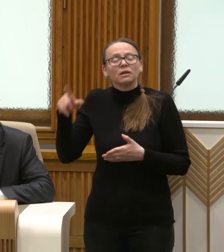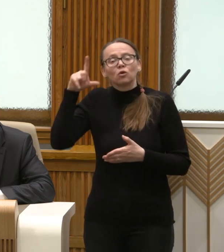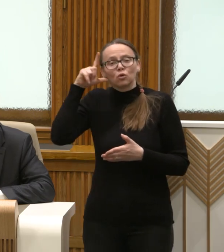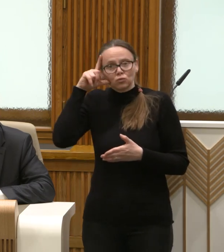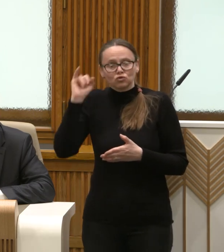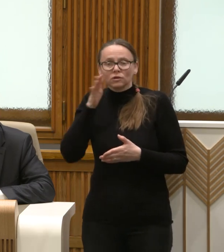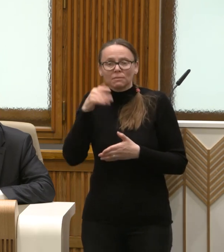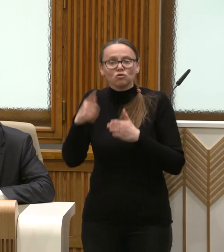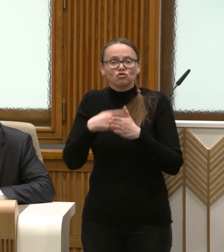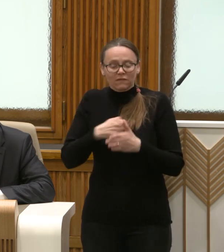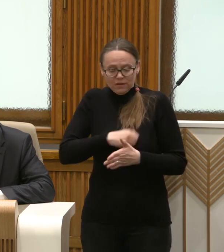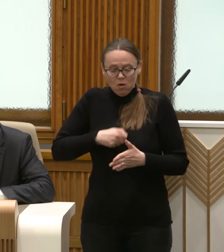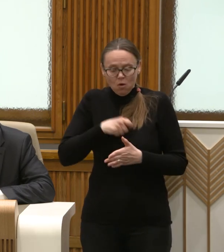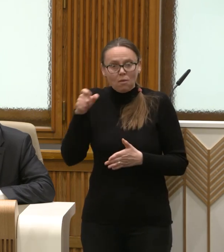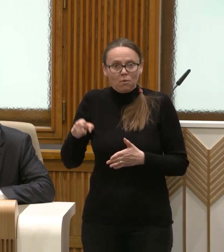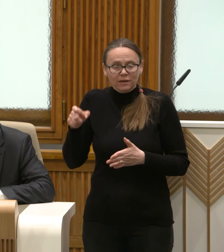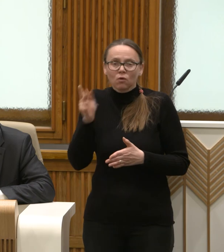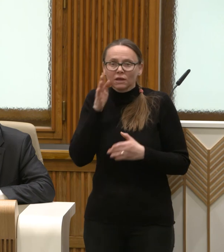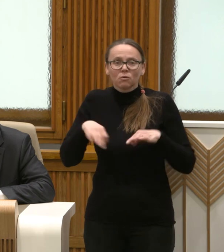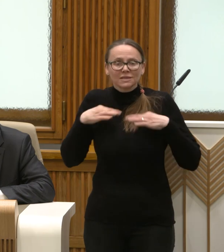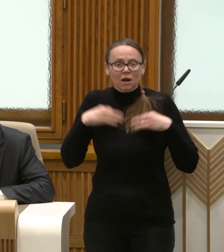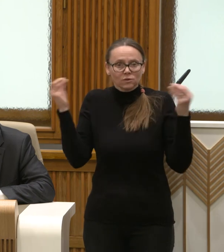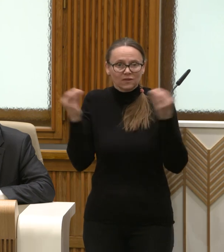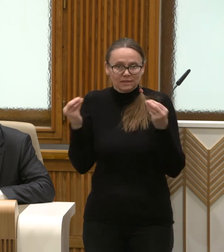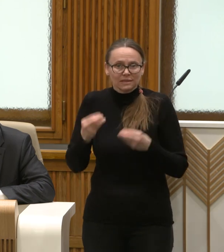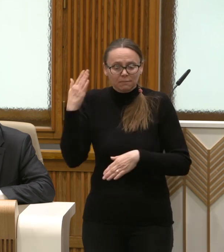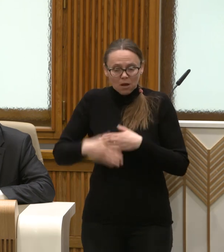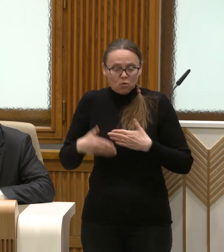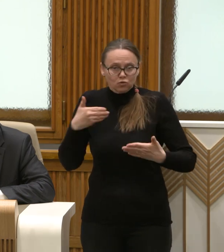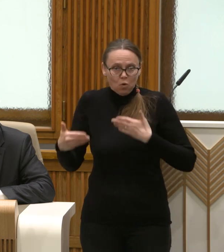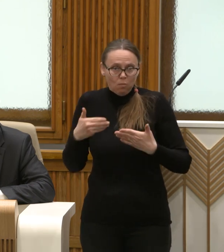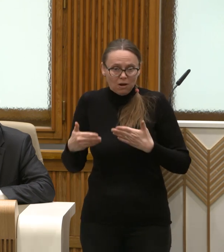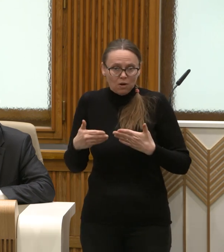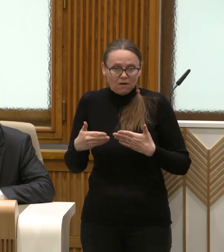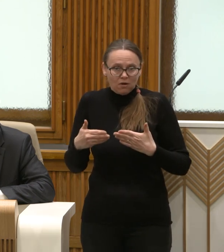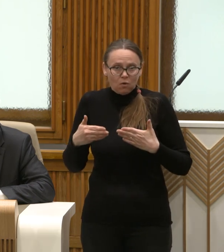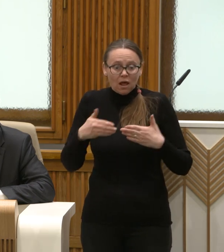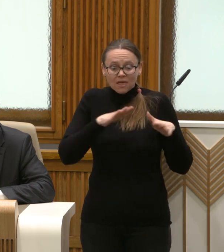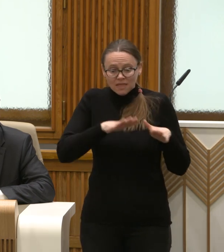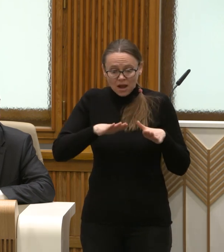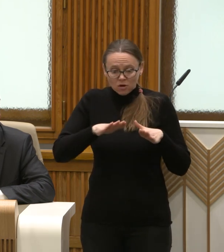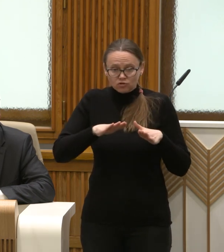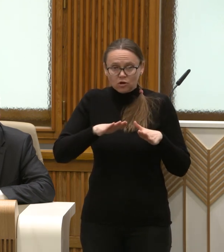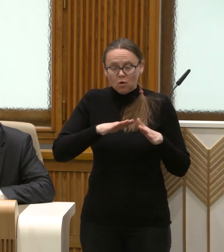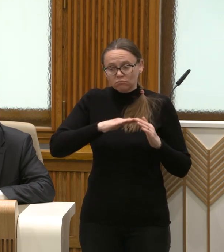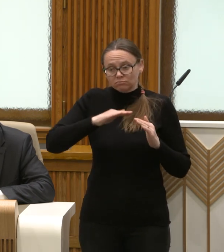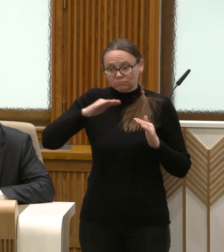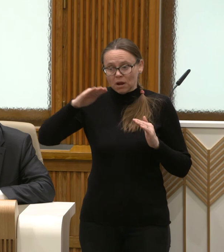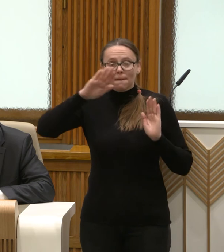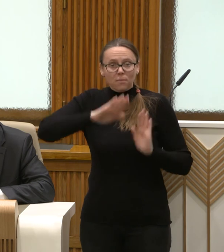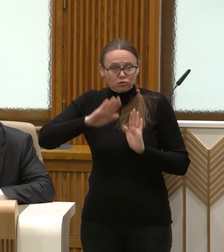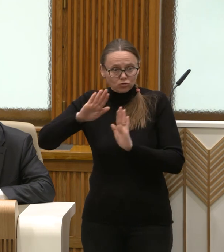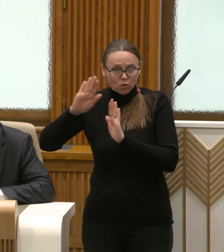da bo število bolnikov, ki jih bo zdravstveni sistem na koncu obravnaval, naraščalo postopno in